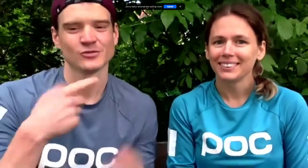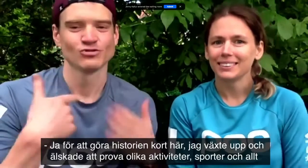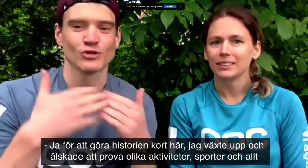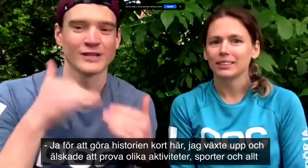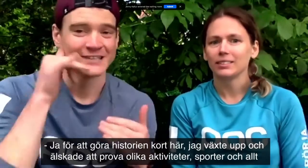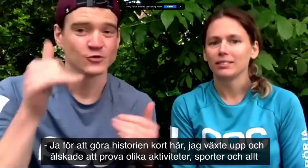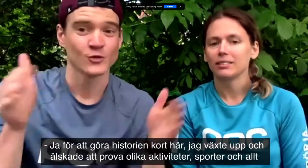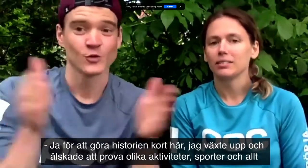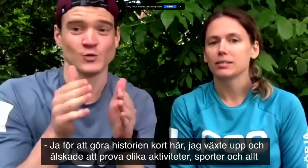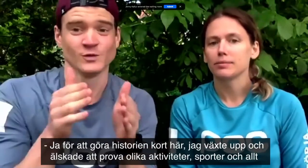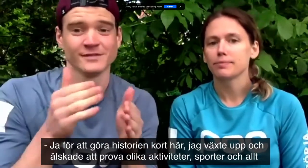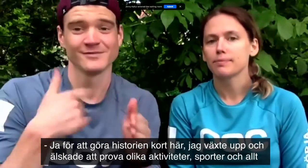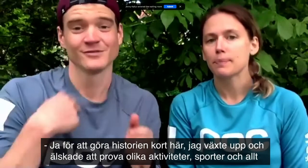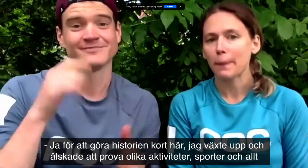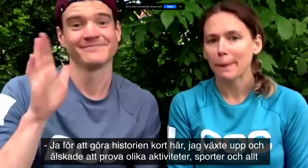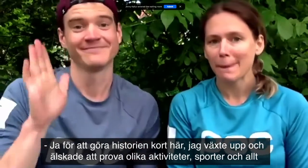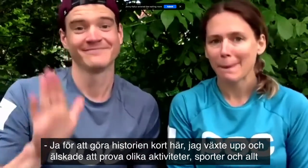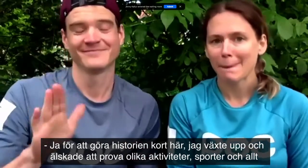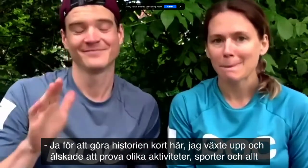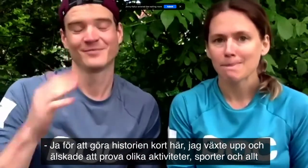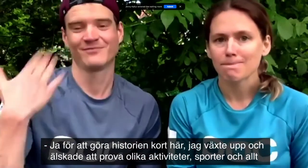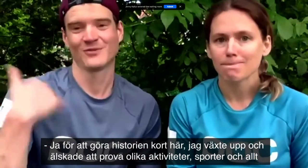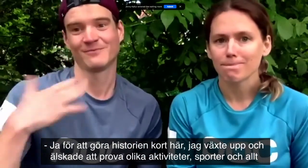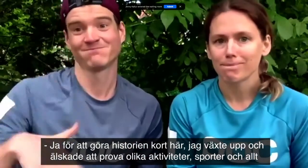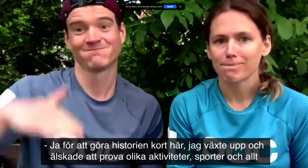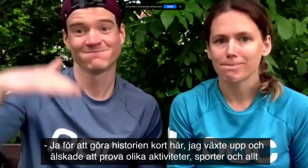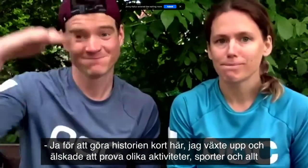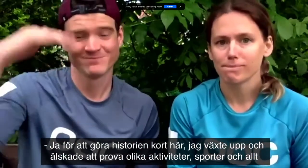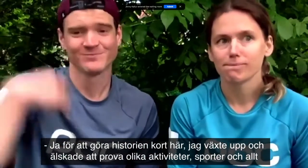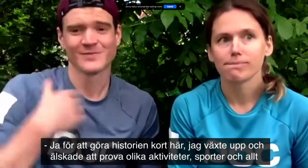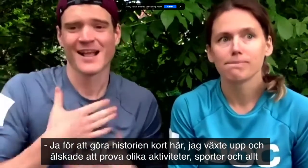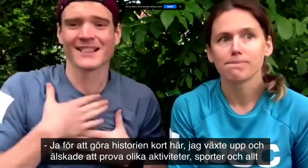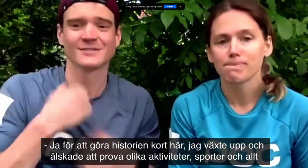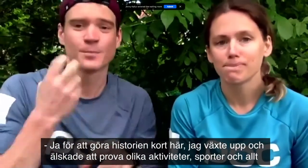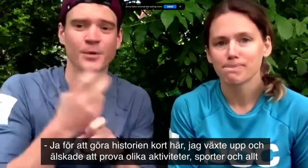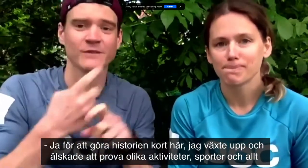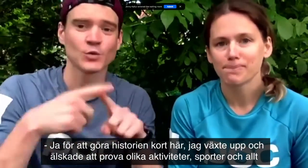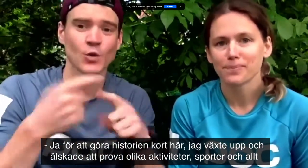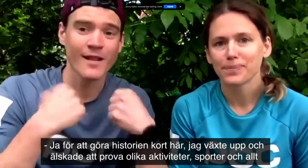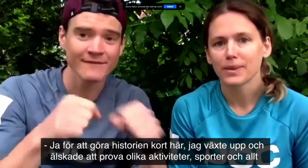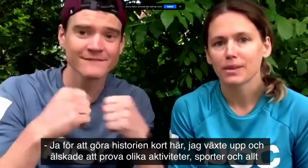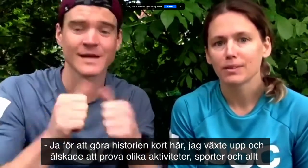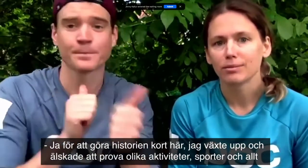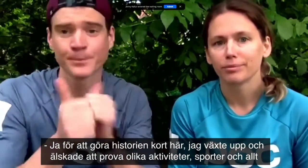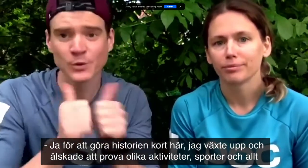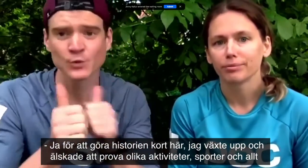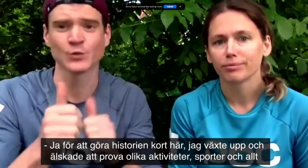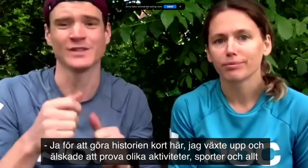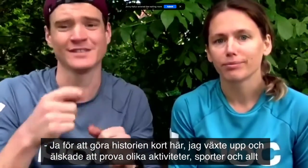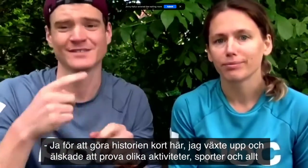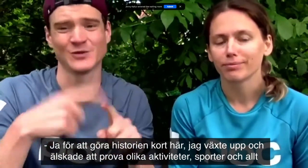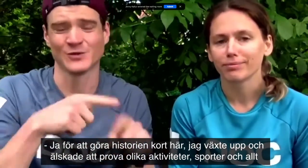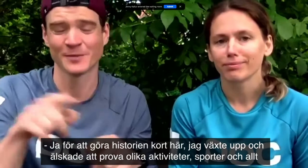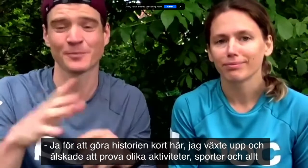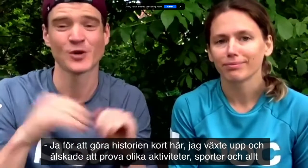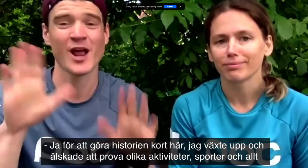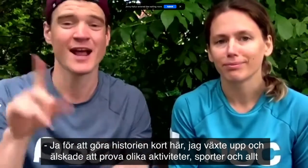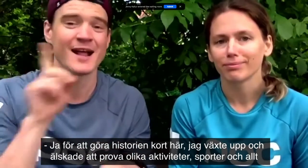Ja, för att göra historien kort här. Jag har växt upp då och älskat att prova olika aktiviteter, sporter